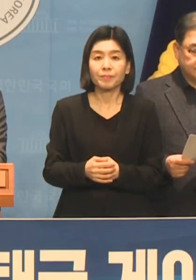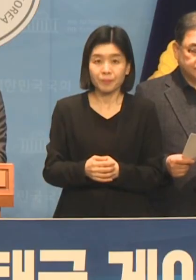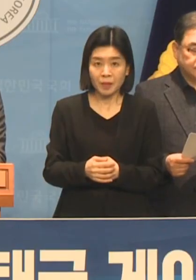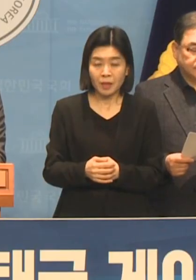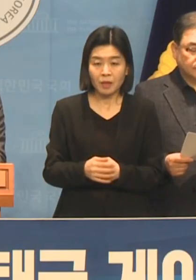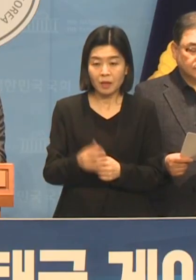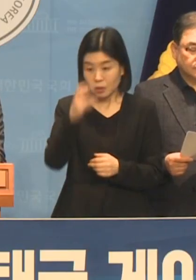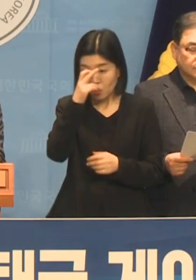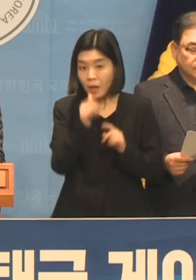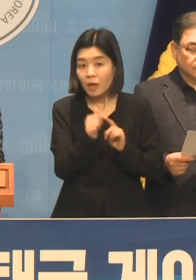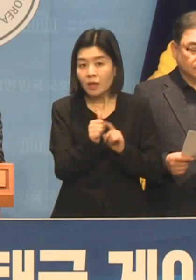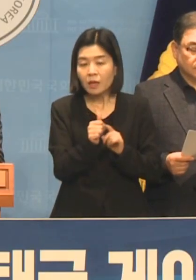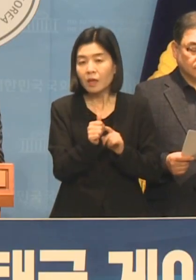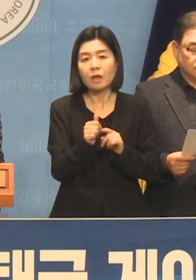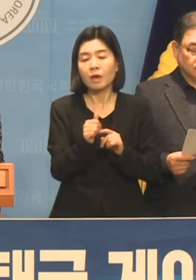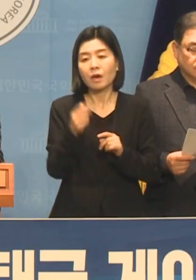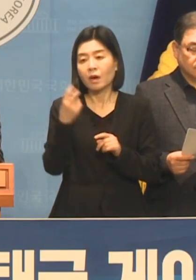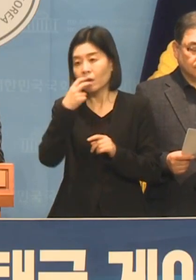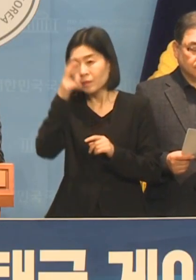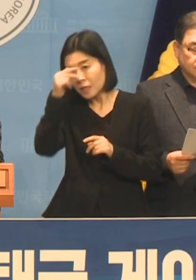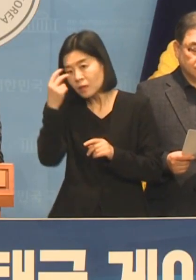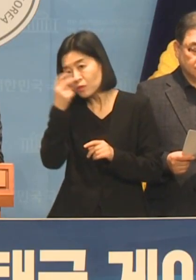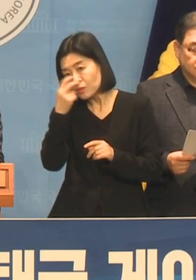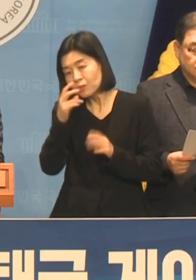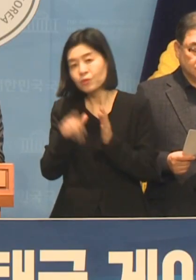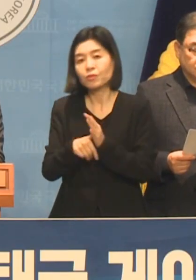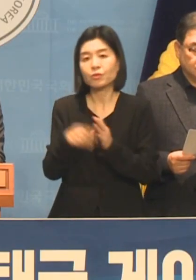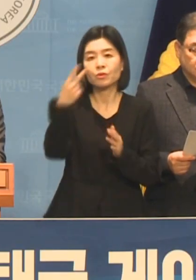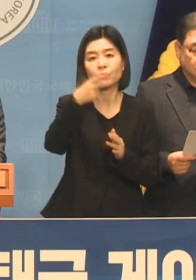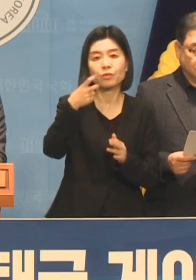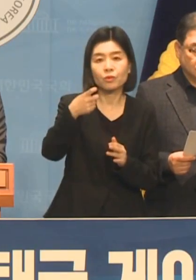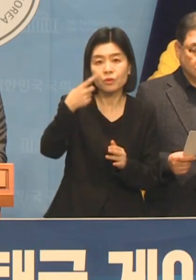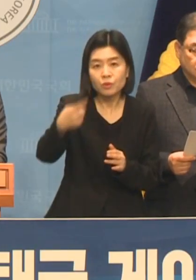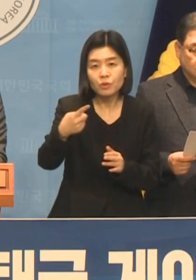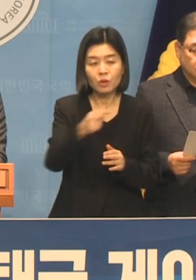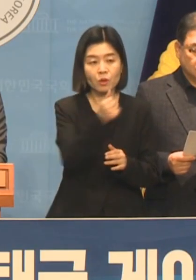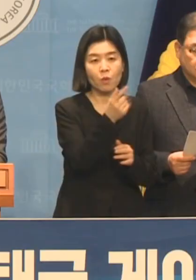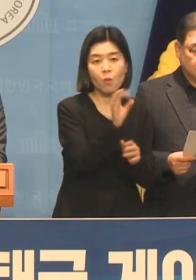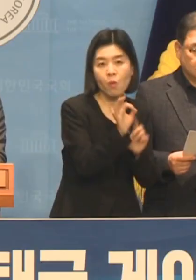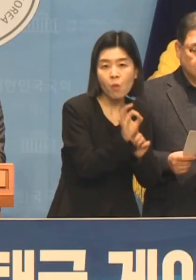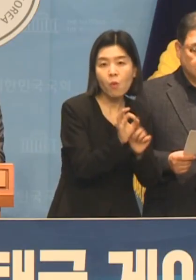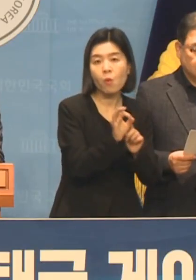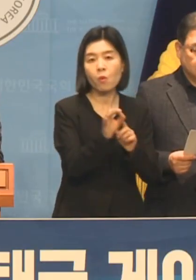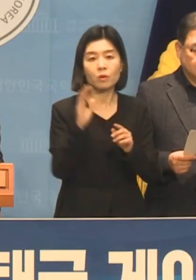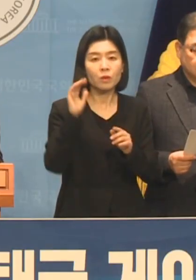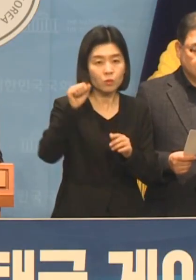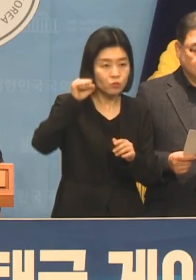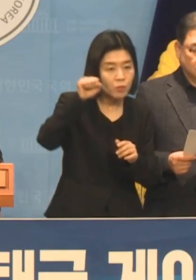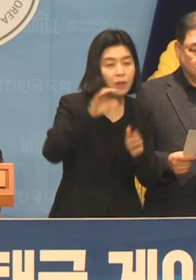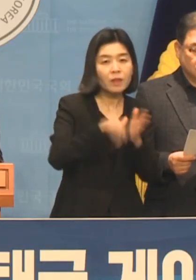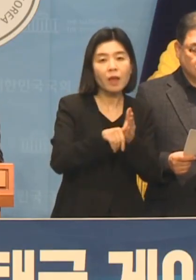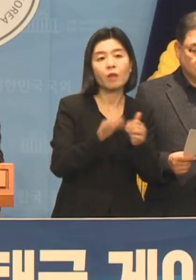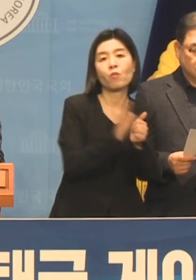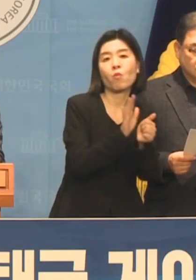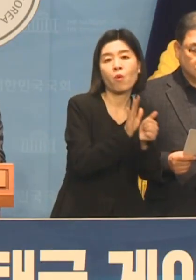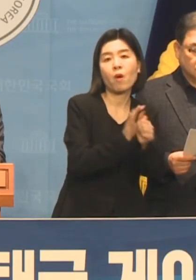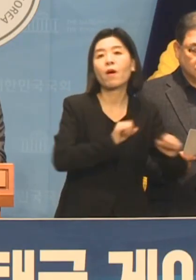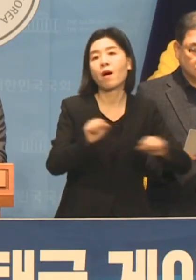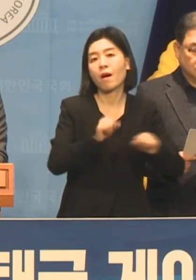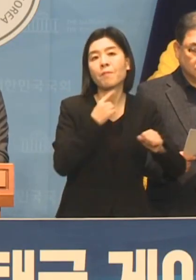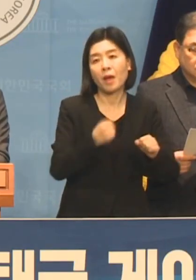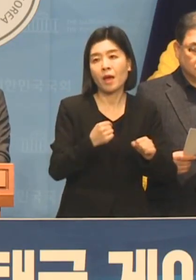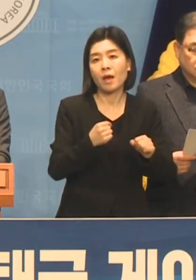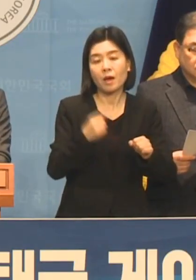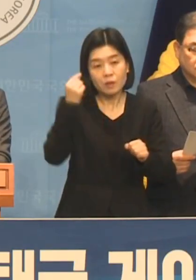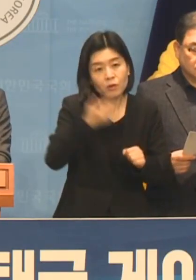그러나 최 씨는 이미 검찰 조사에서 2021년 홍준표 대선 캠프에서 활동했고 여론조사